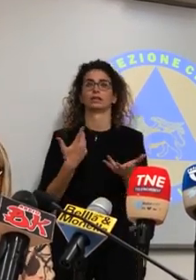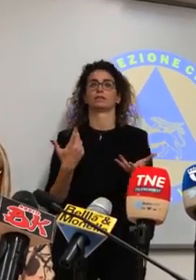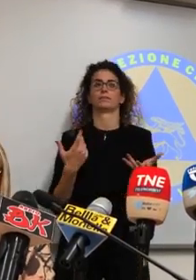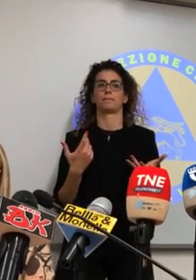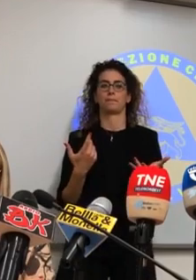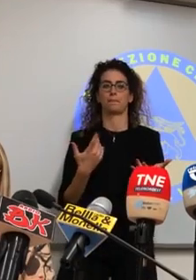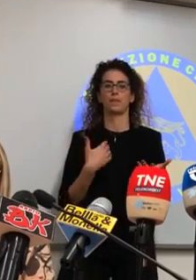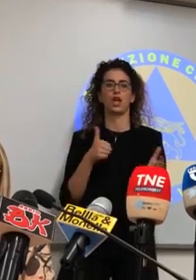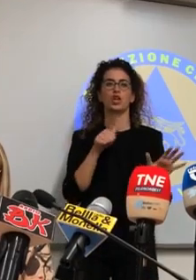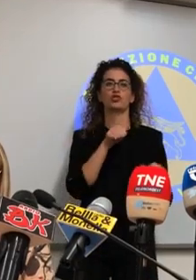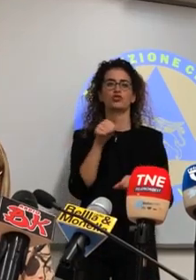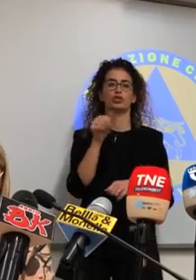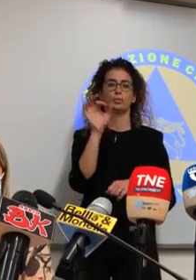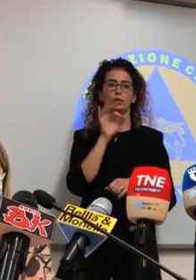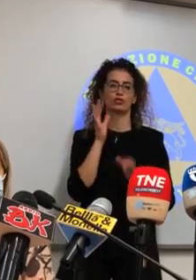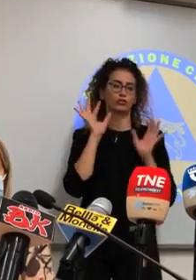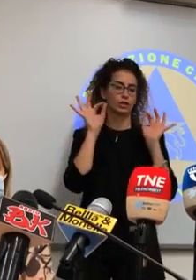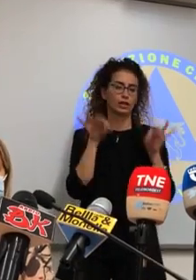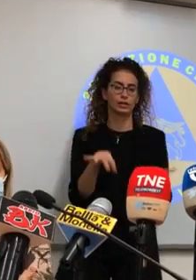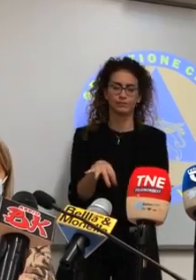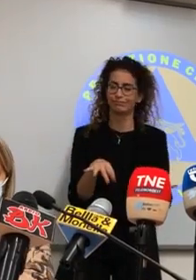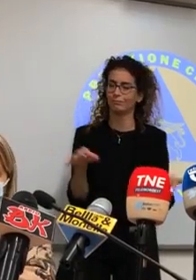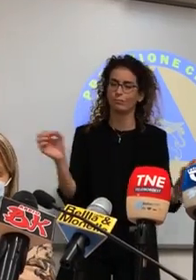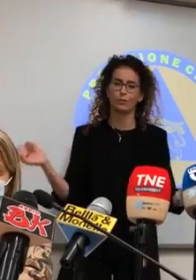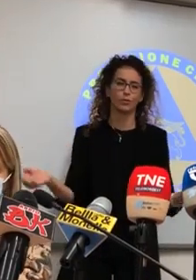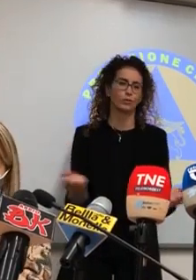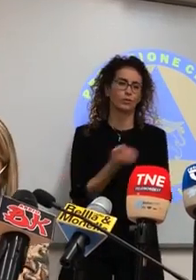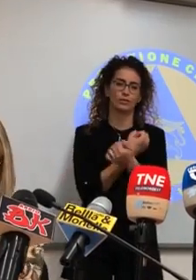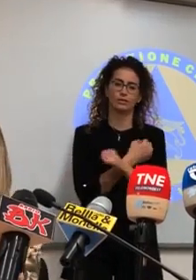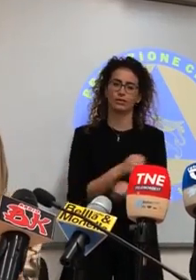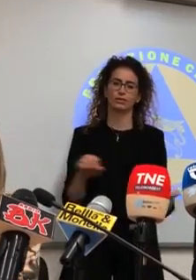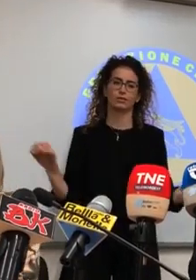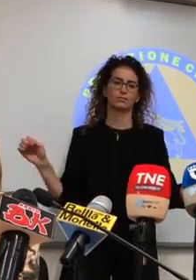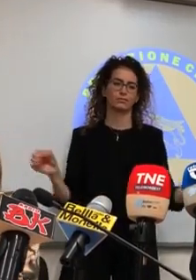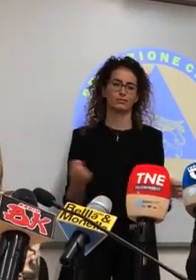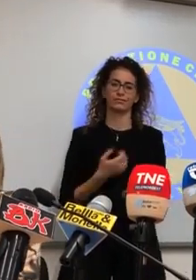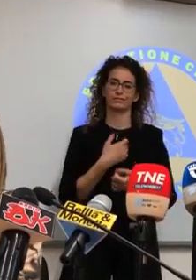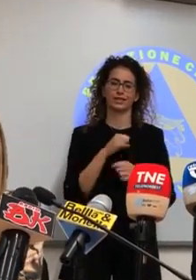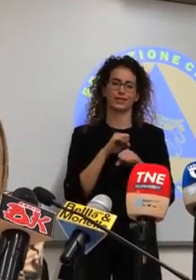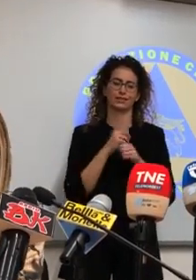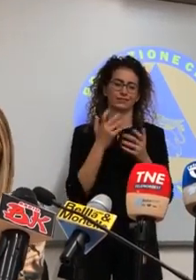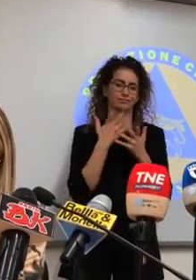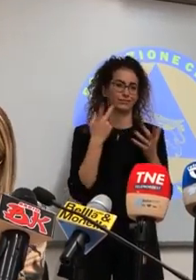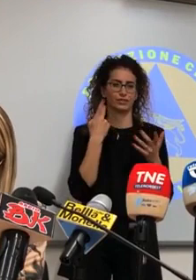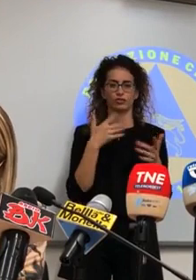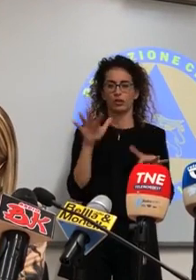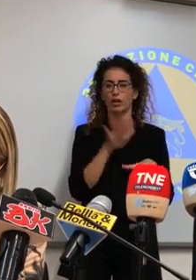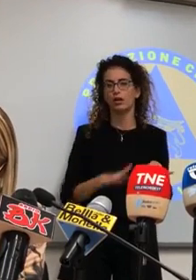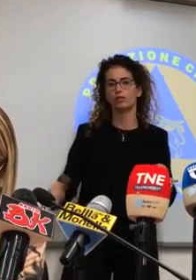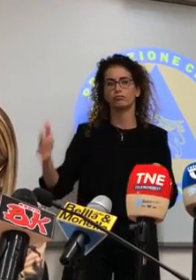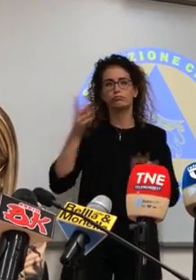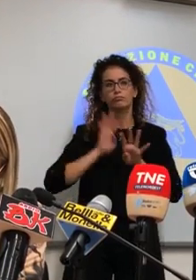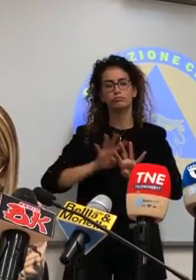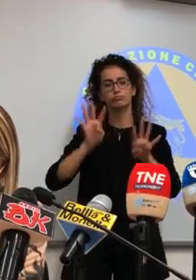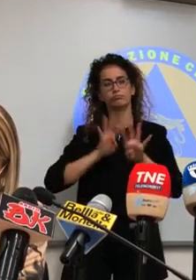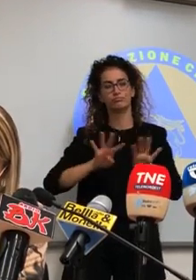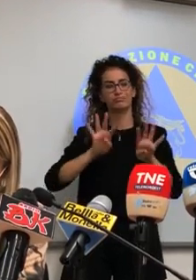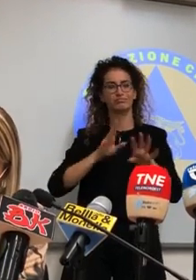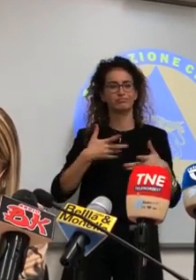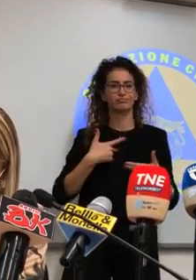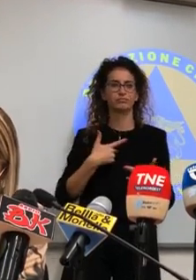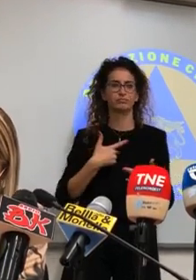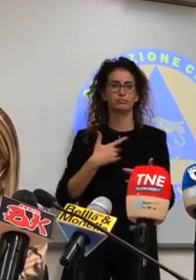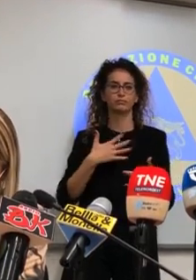che al 100% non ci arriveremo mai. Mi sembra evidente, vedendo anche qualcuno che va in piazza, non penso che restino